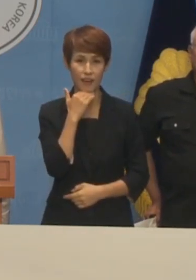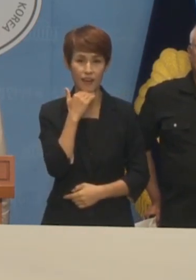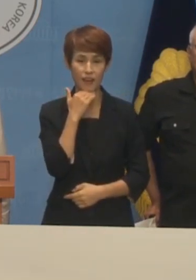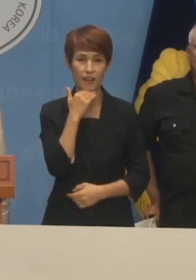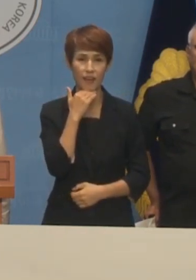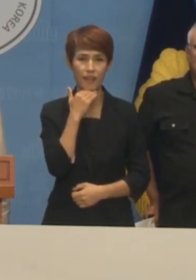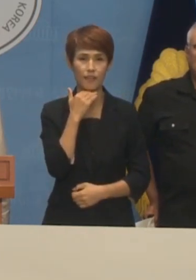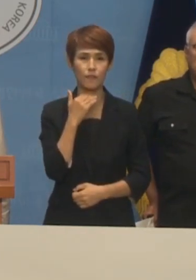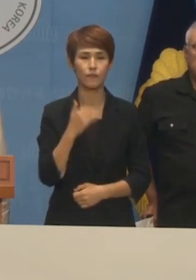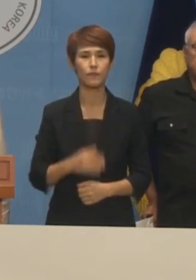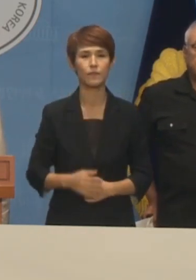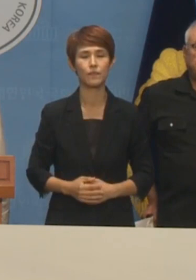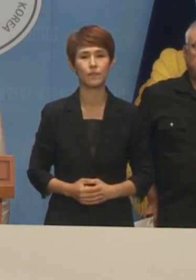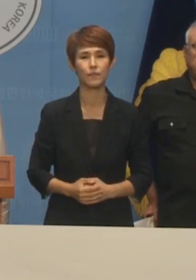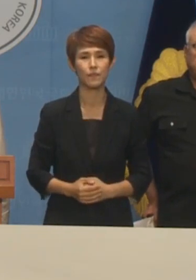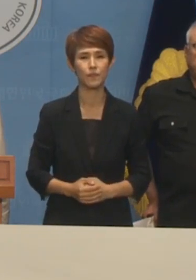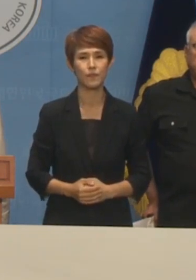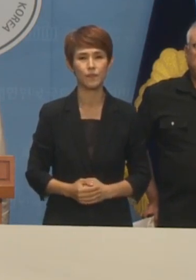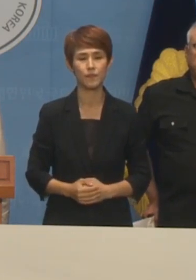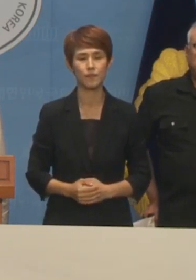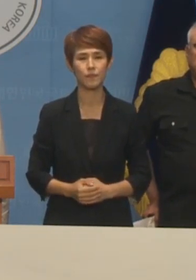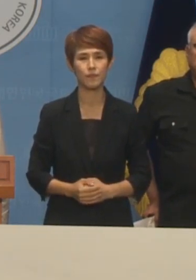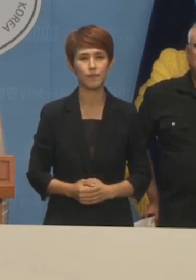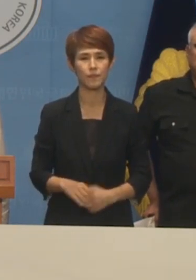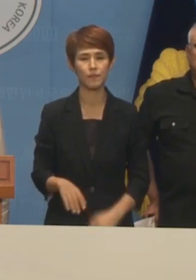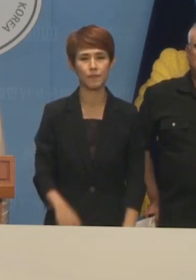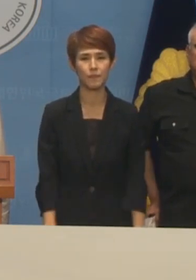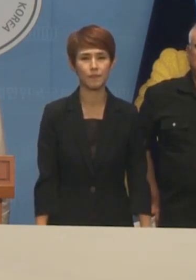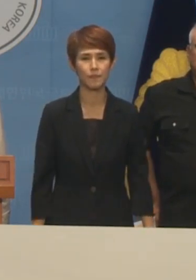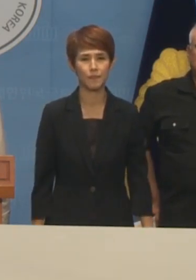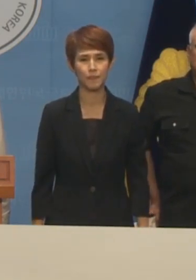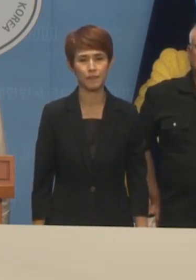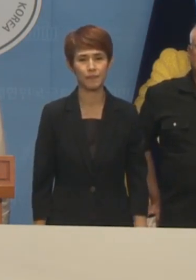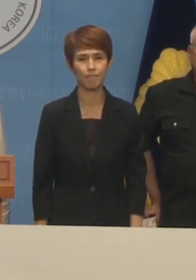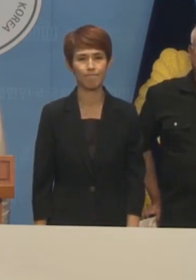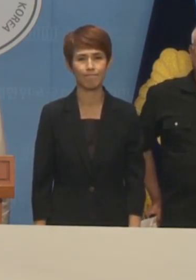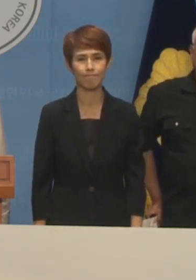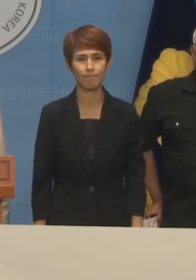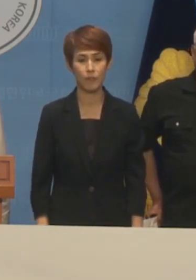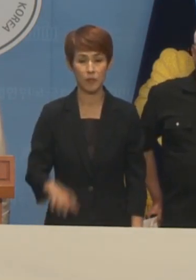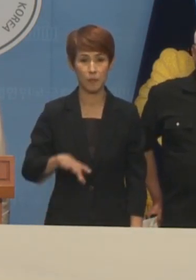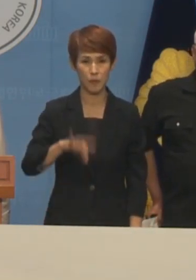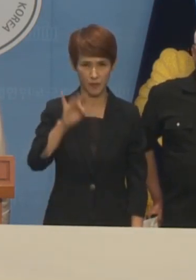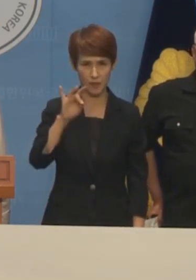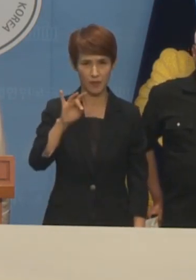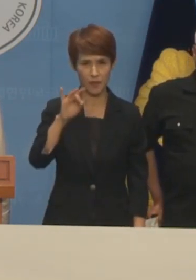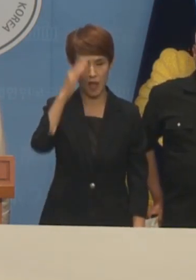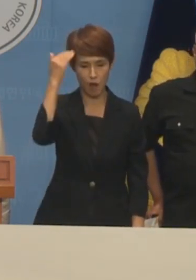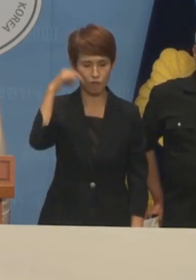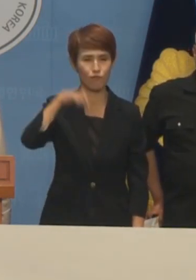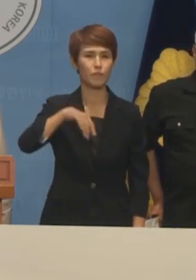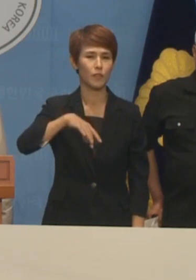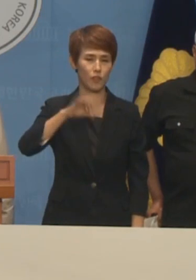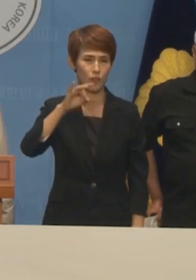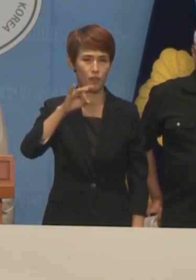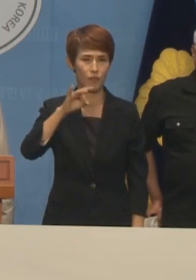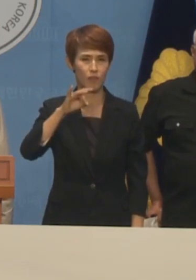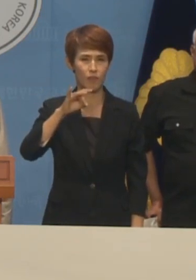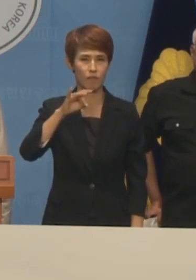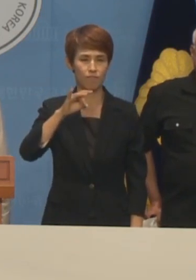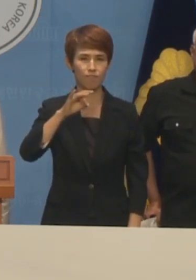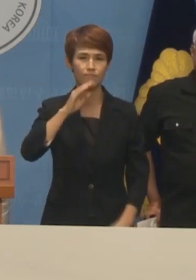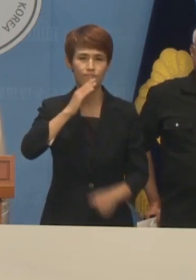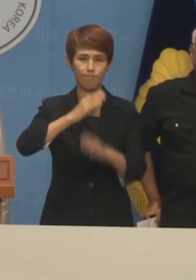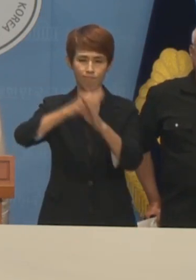일단 우리가 국내 차원에서 우리 이 민족 스스로 남남 갈등을 우리가